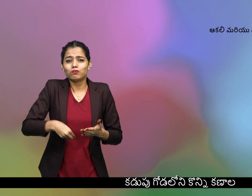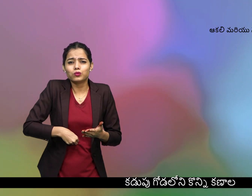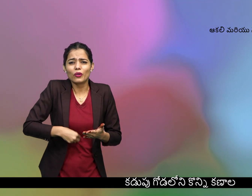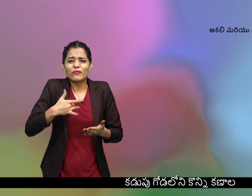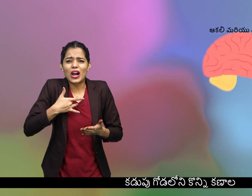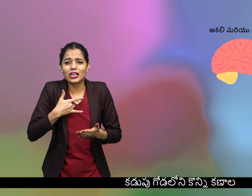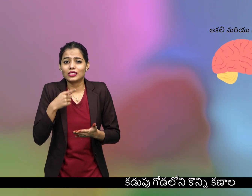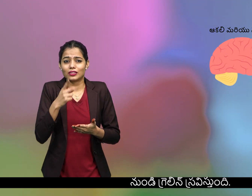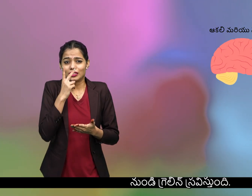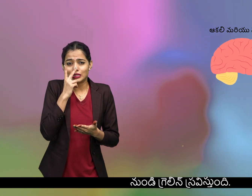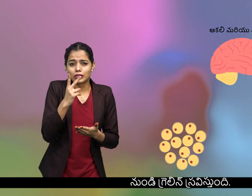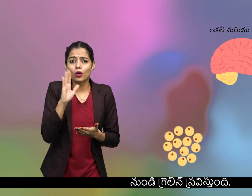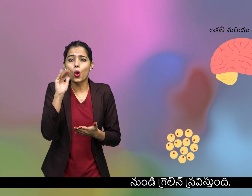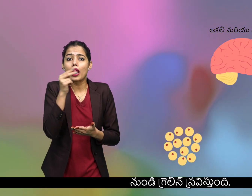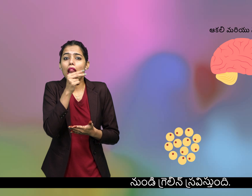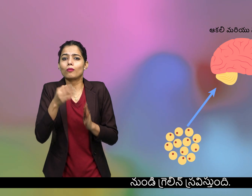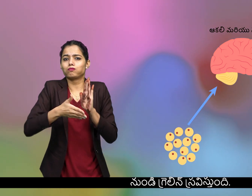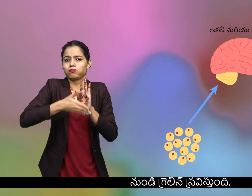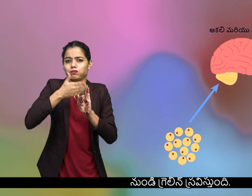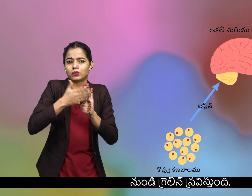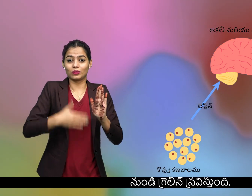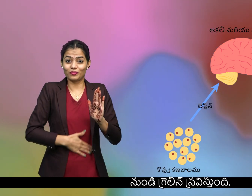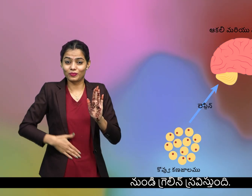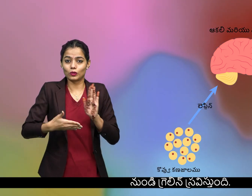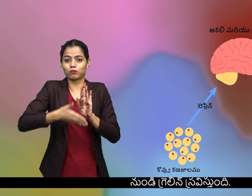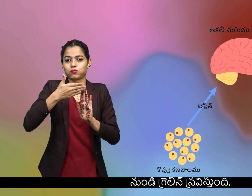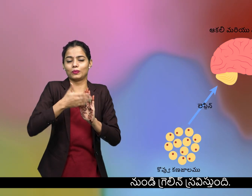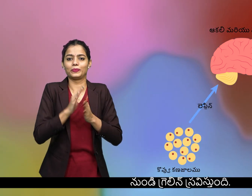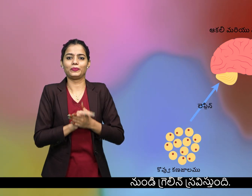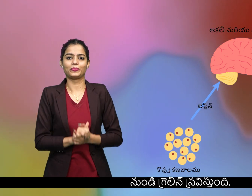కడుపు గోడలోని కొన్ని కణాల నుండి గ్రెలిన్ స్రవిస్తుంది.